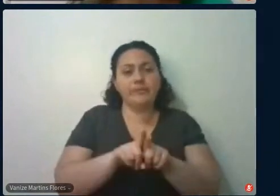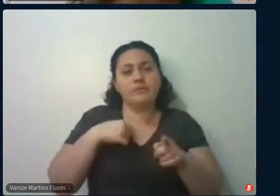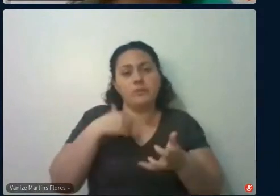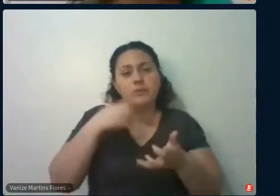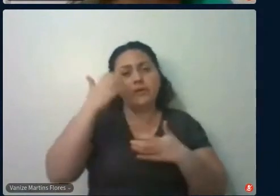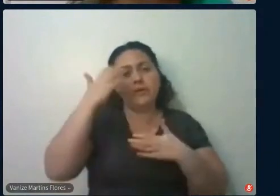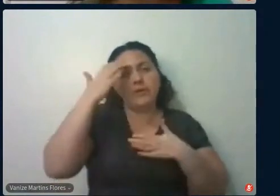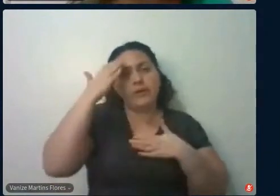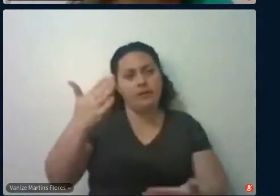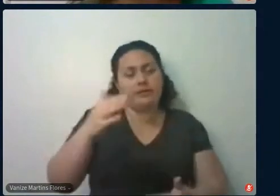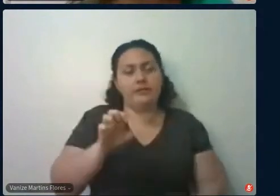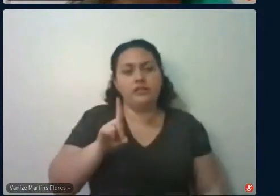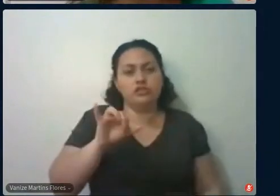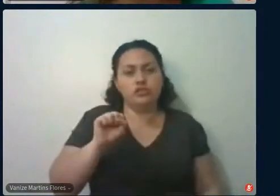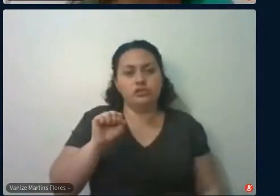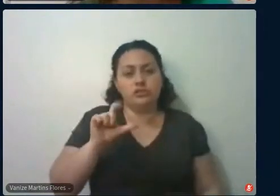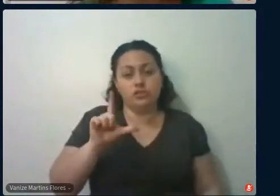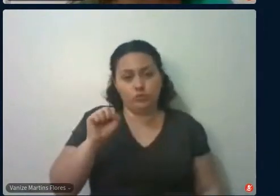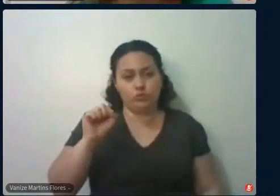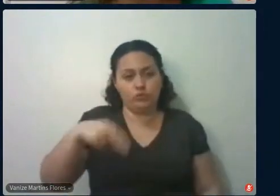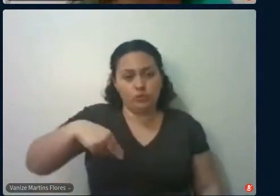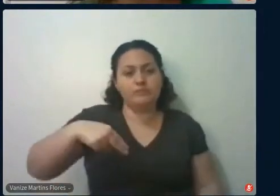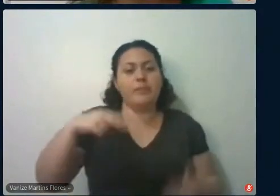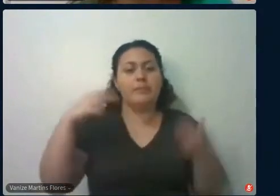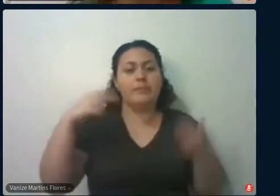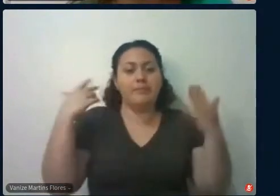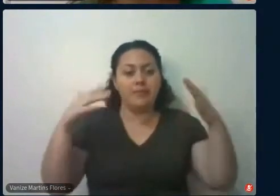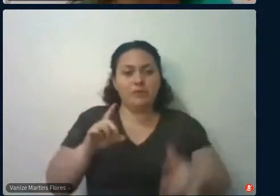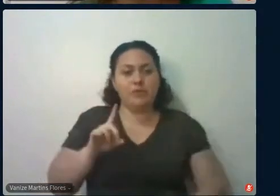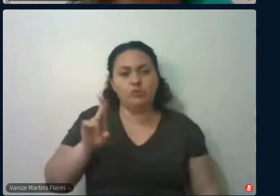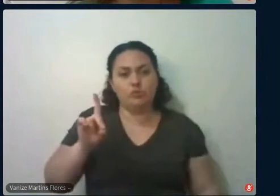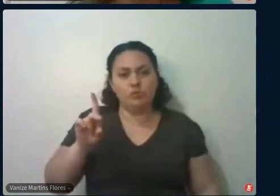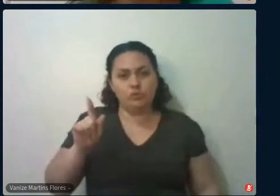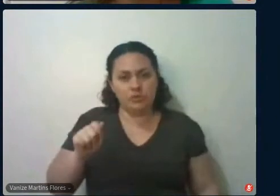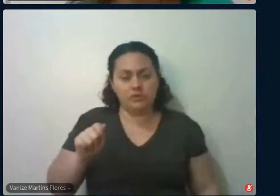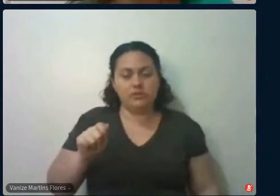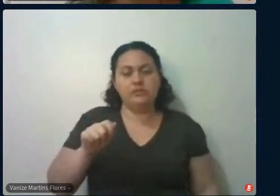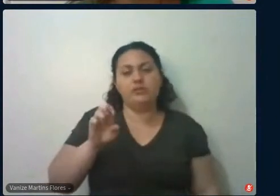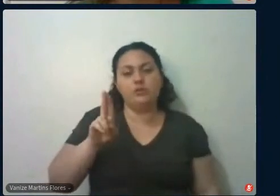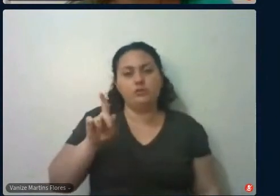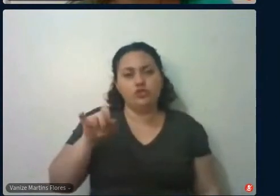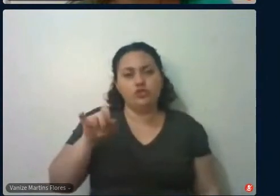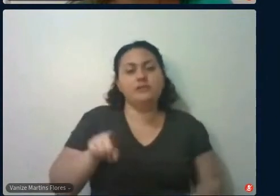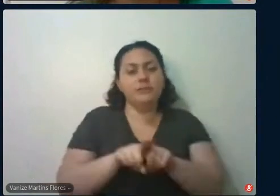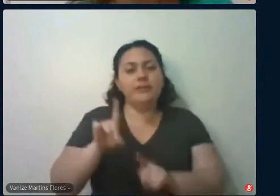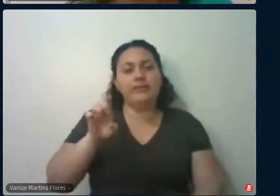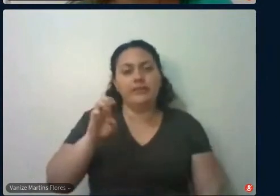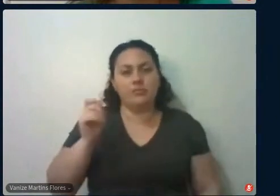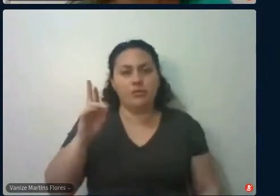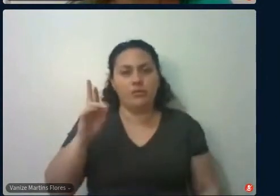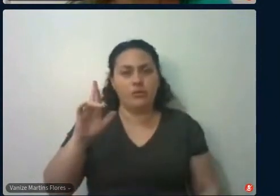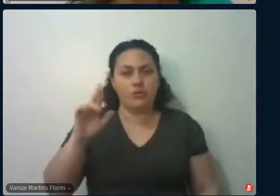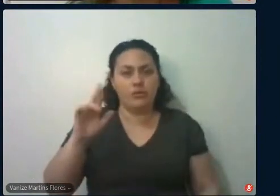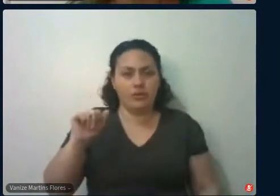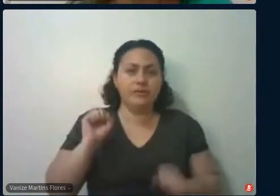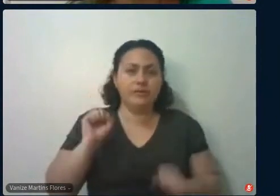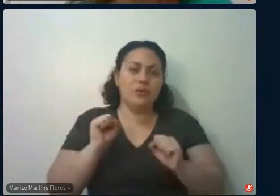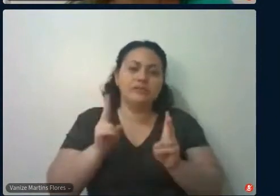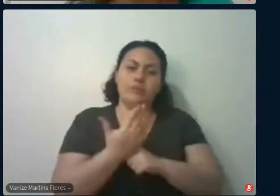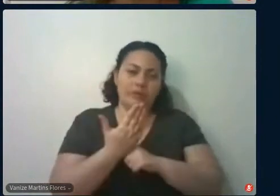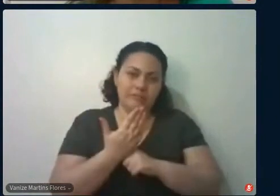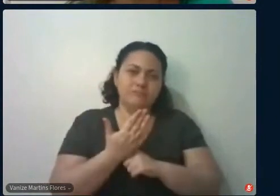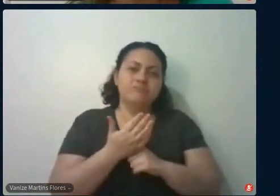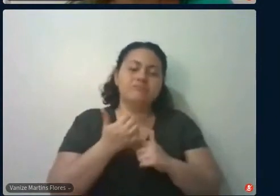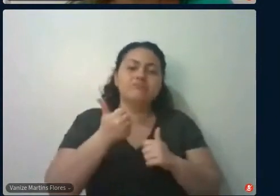o Edilson Oliveira, que está parabenizando a Duda, a Eugênia e a Débora, né? E que a gente pode contar com eles. Então, eu